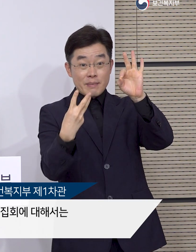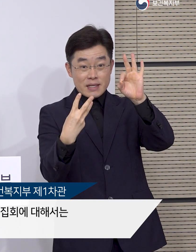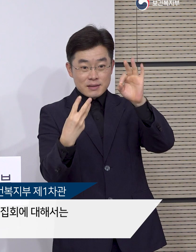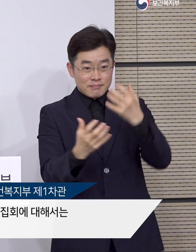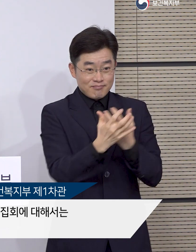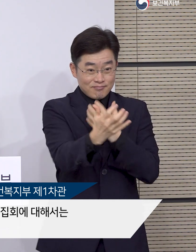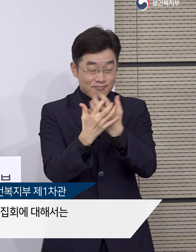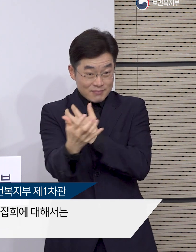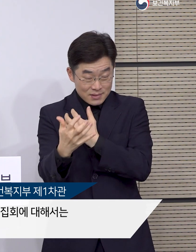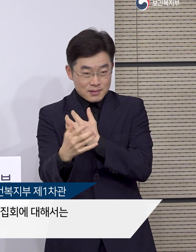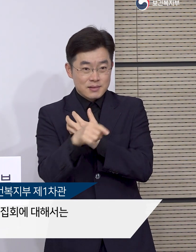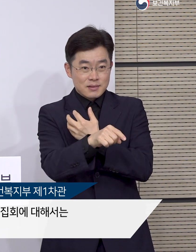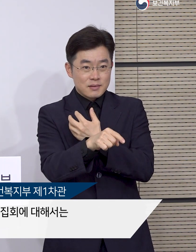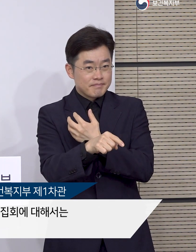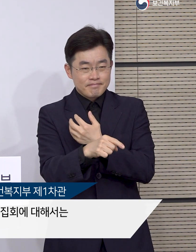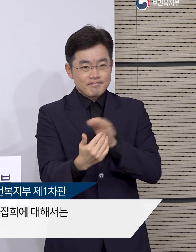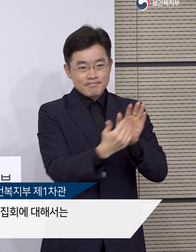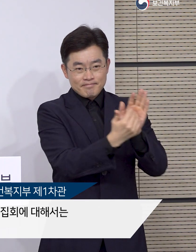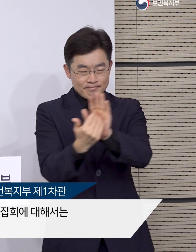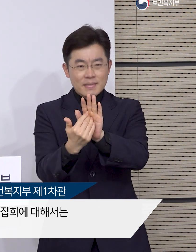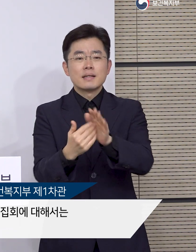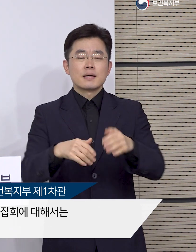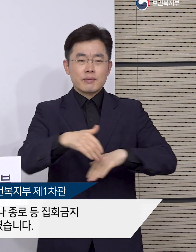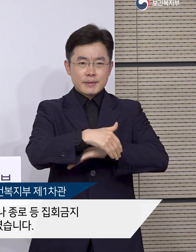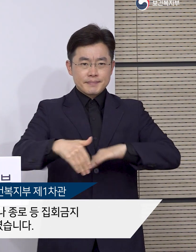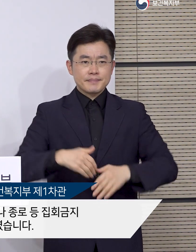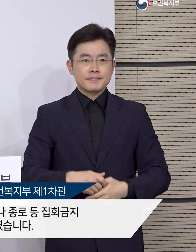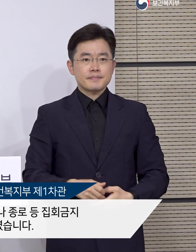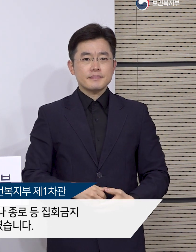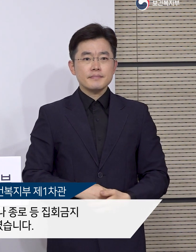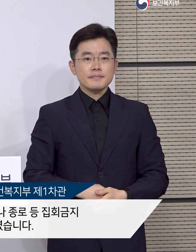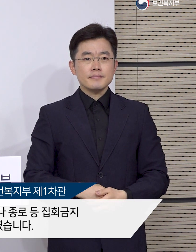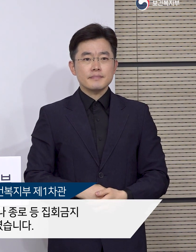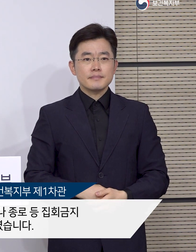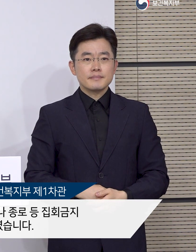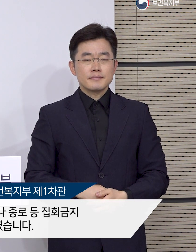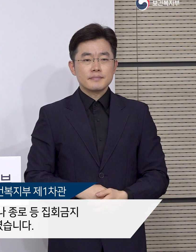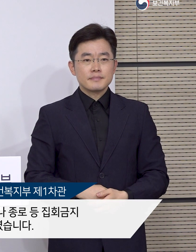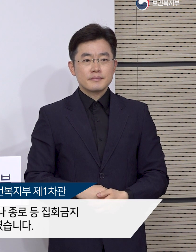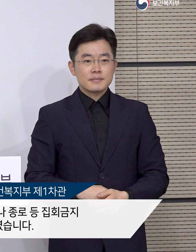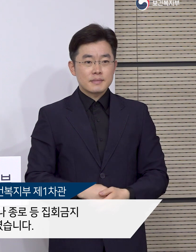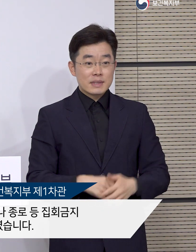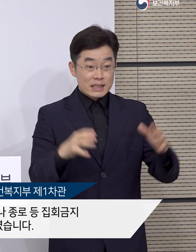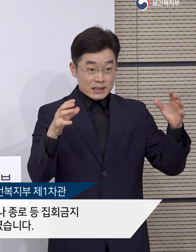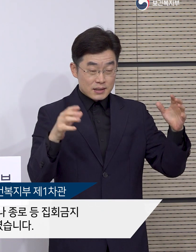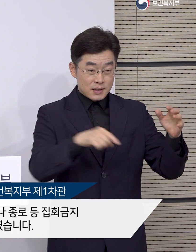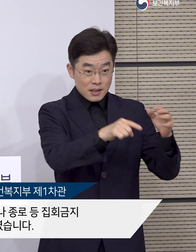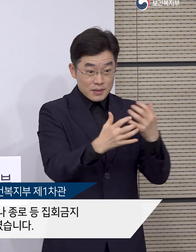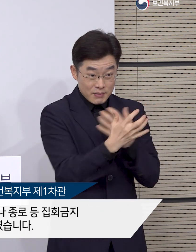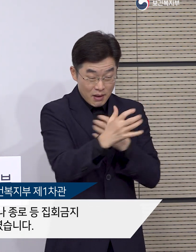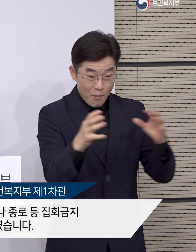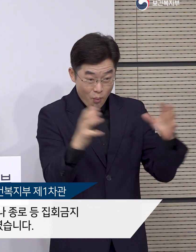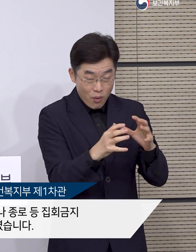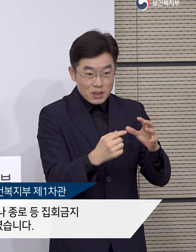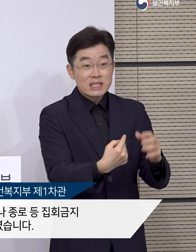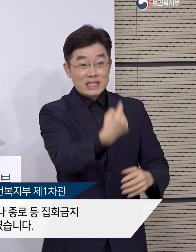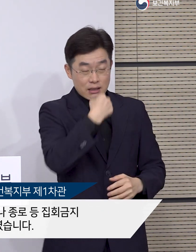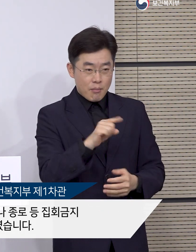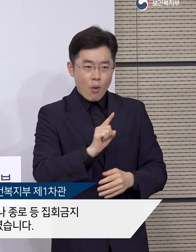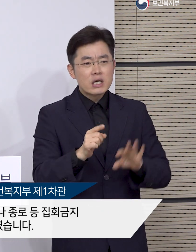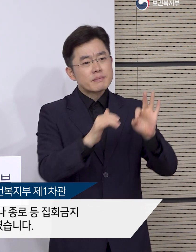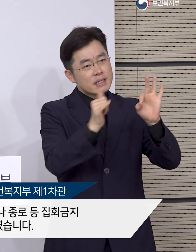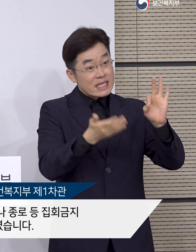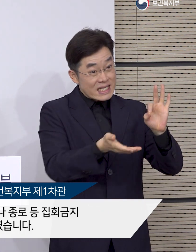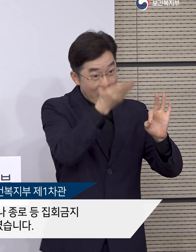대해서는 철저하게 대응할 계획입니다. 우선 신고 집회 가운데 규모가 10인